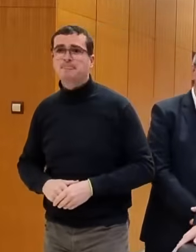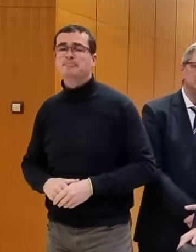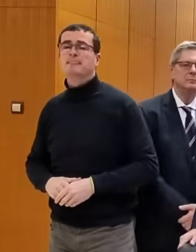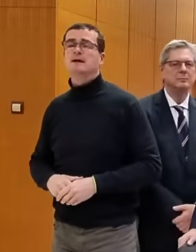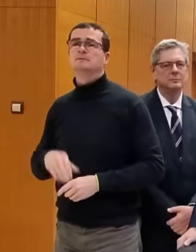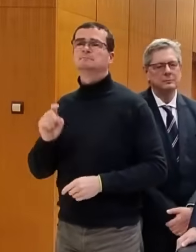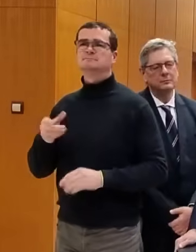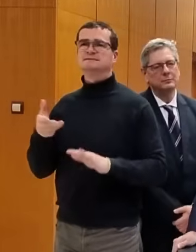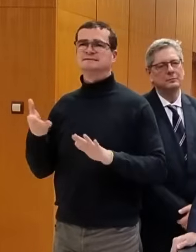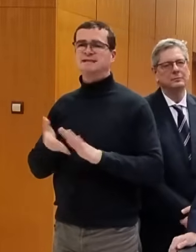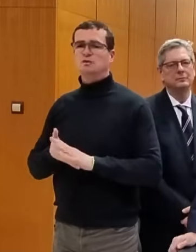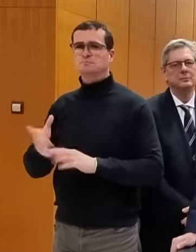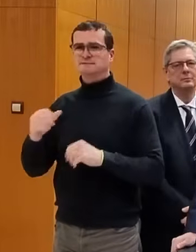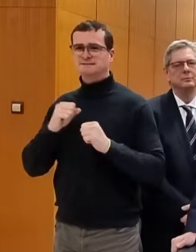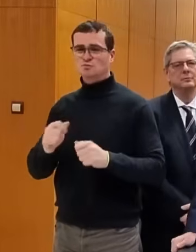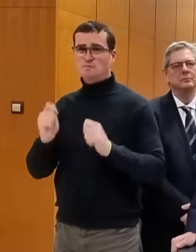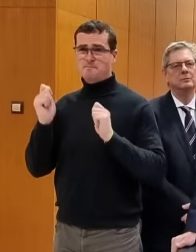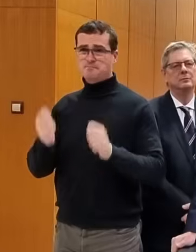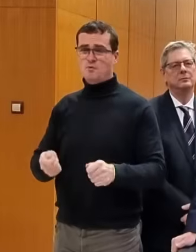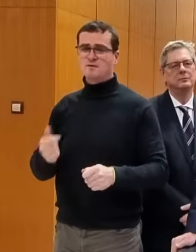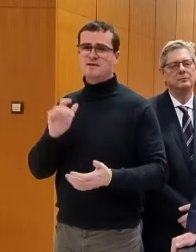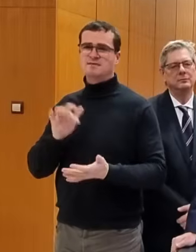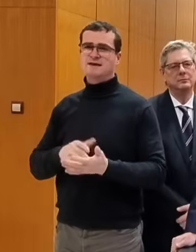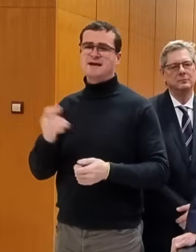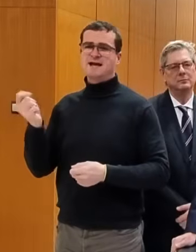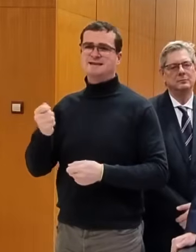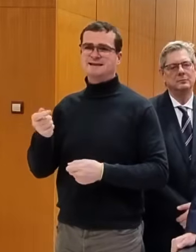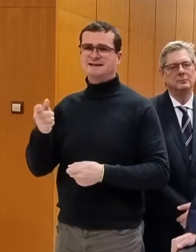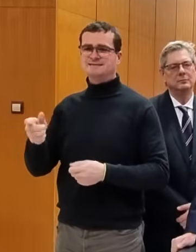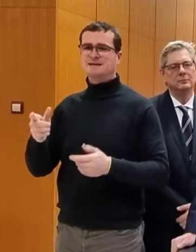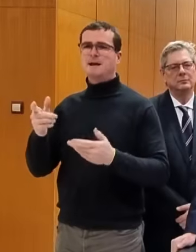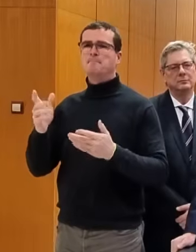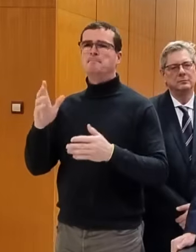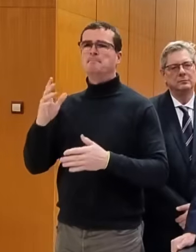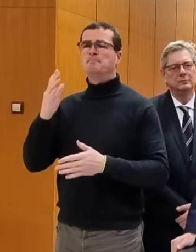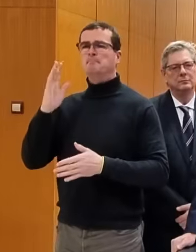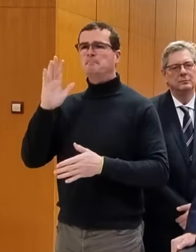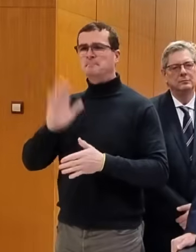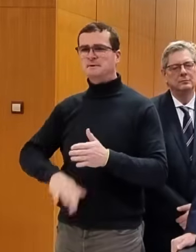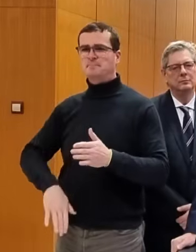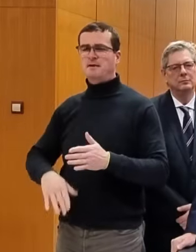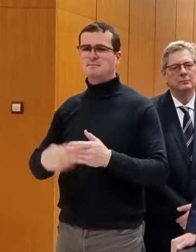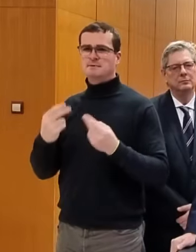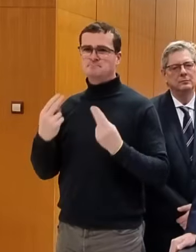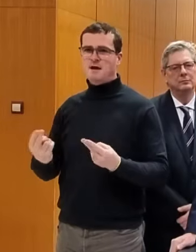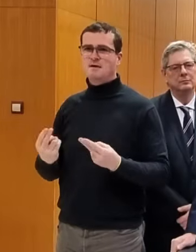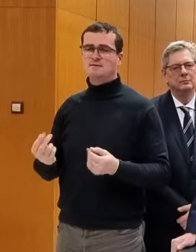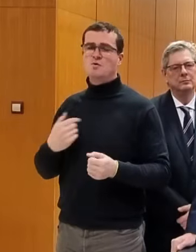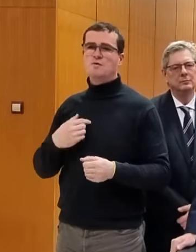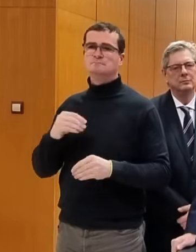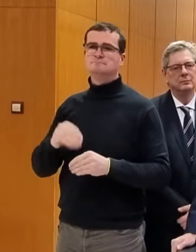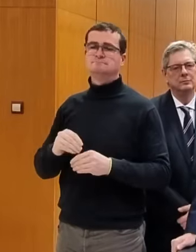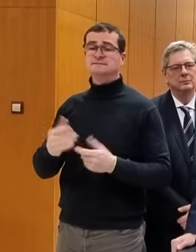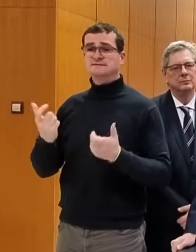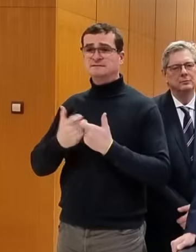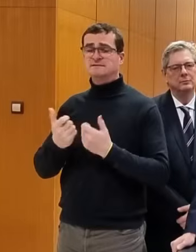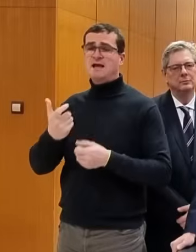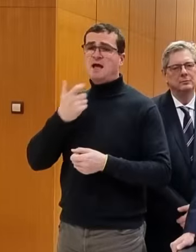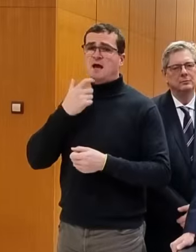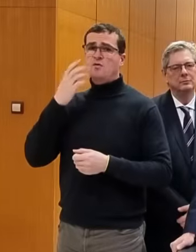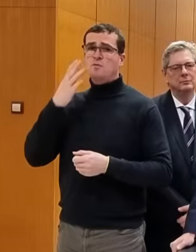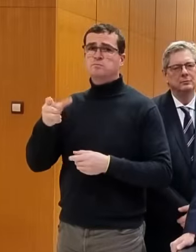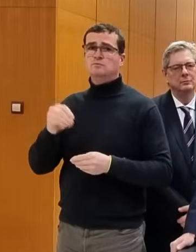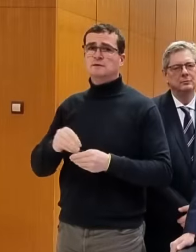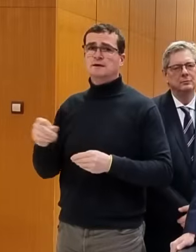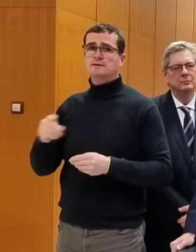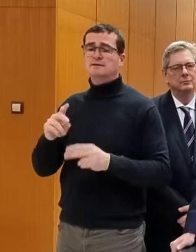Áno. Či teda mi viete pokiaľ teda viete vysvetliť, že ako bude